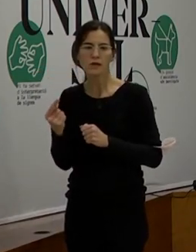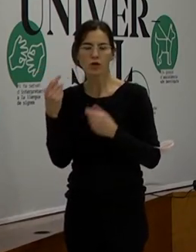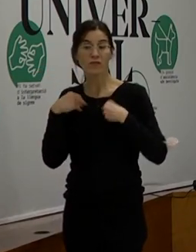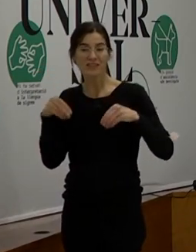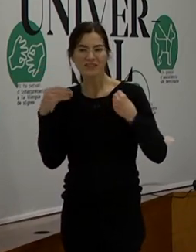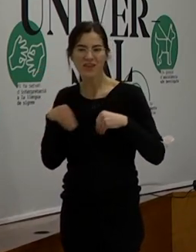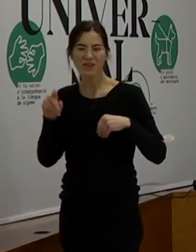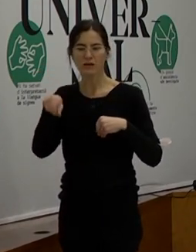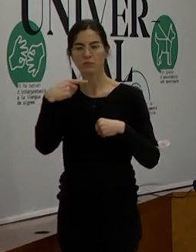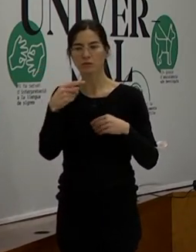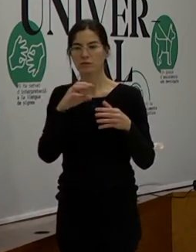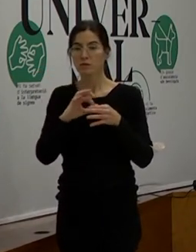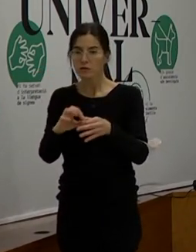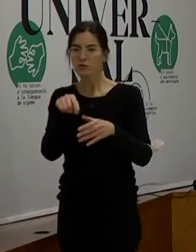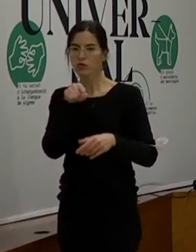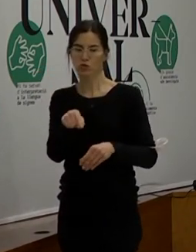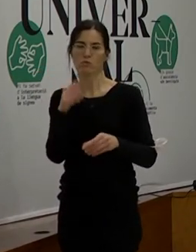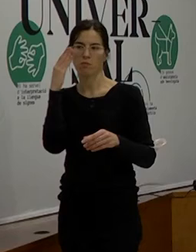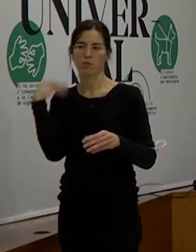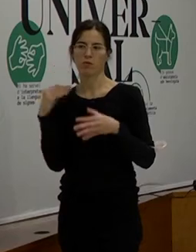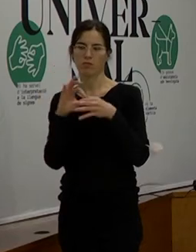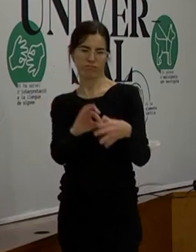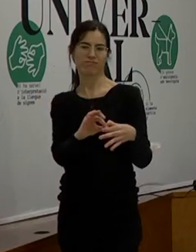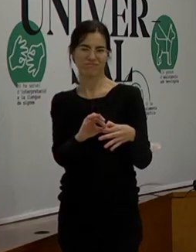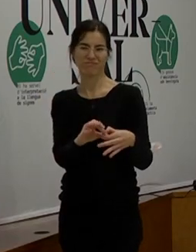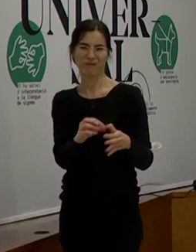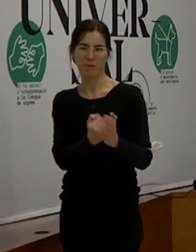diviértete y este es tu pueblo.